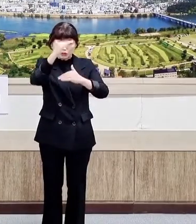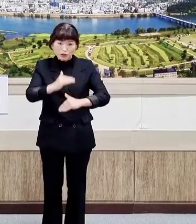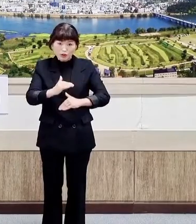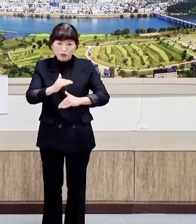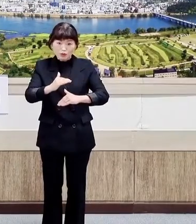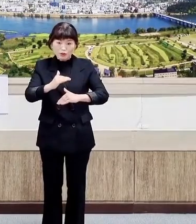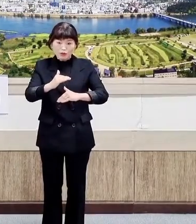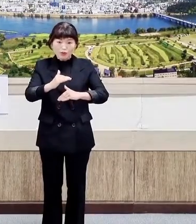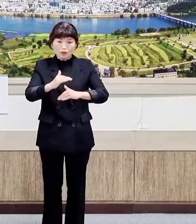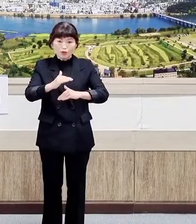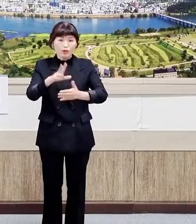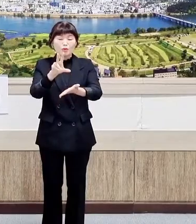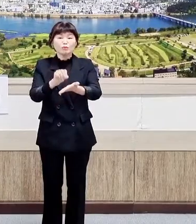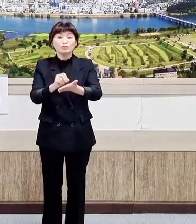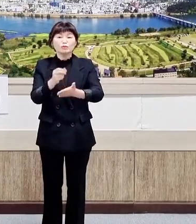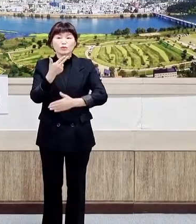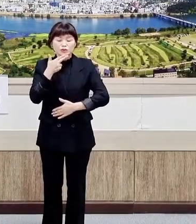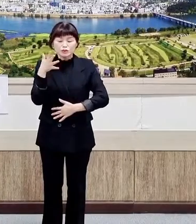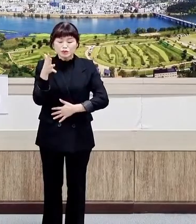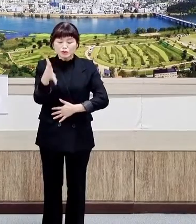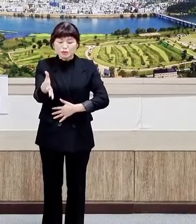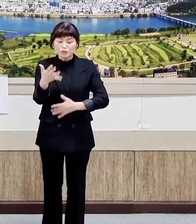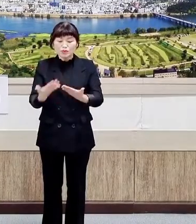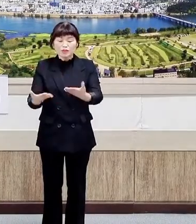관계 전문기관의 검토를 받아